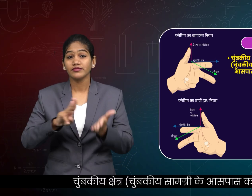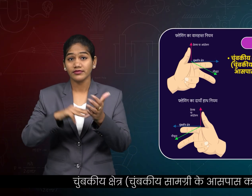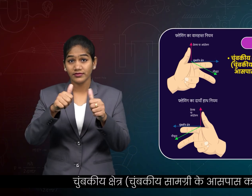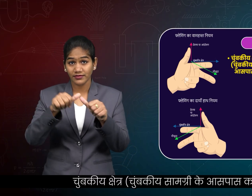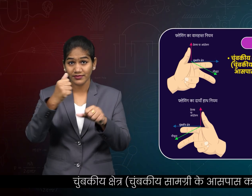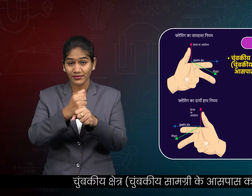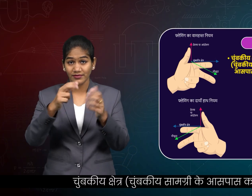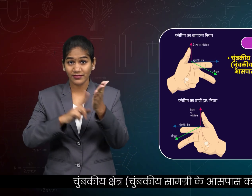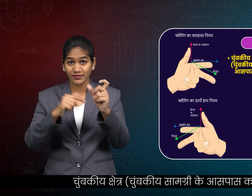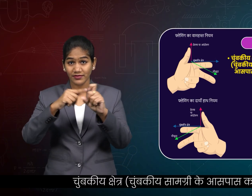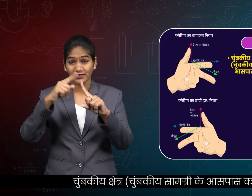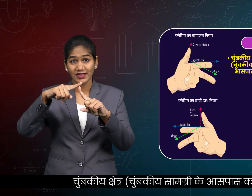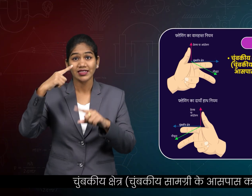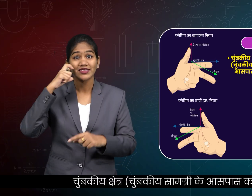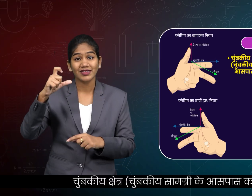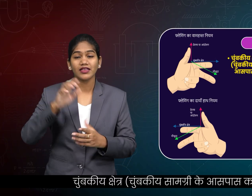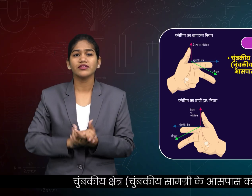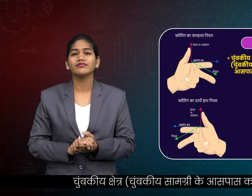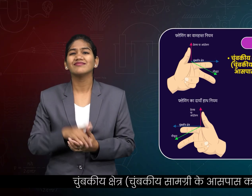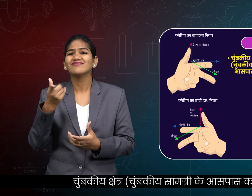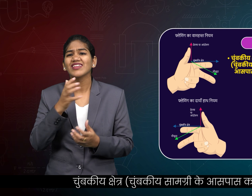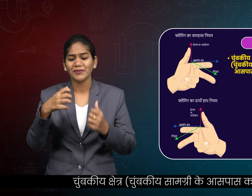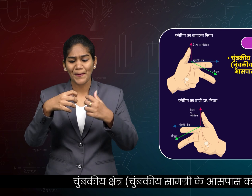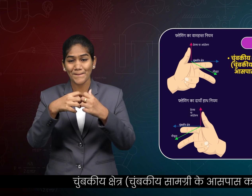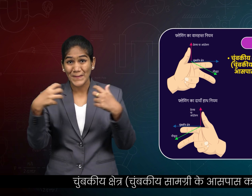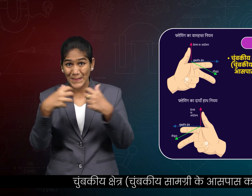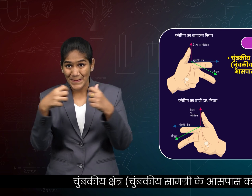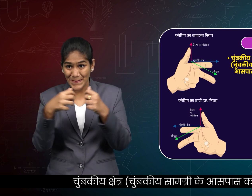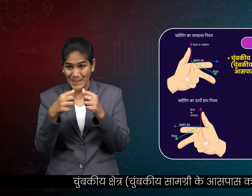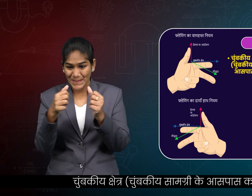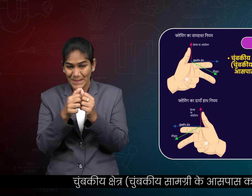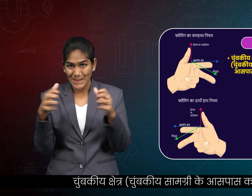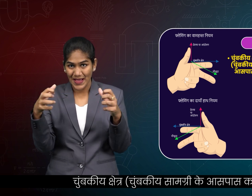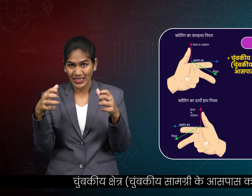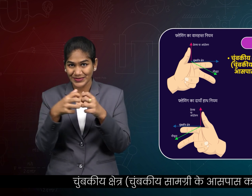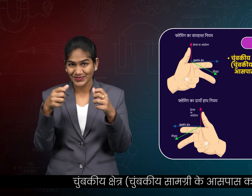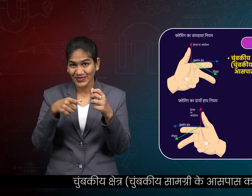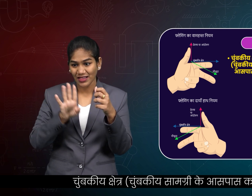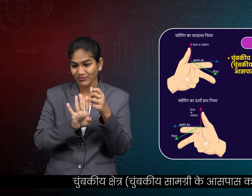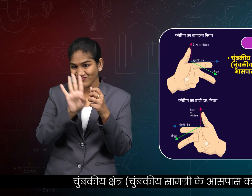चुंबकीय क्षेत्र, चुंबकीय सामग्री के आसपास का क्षेत्र।